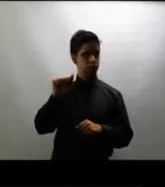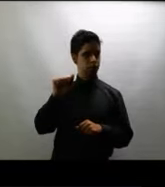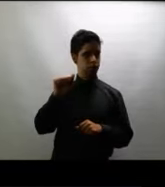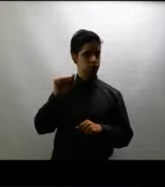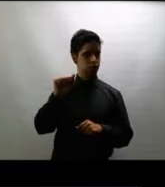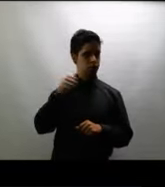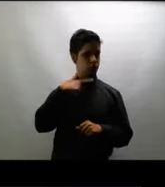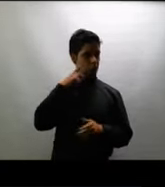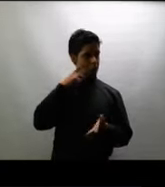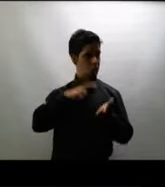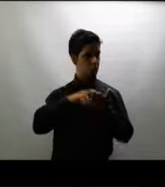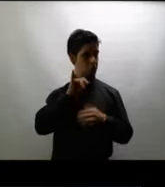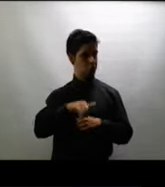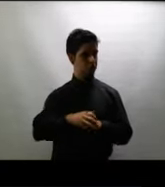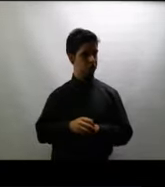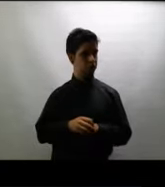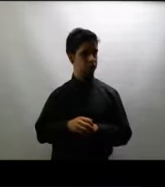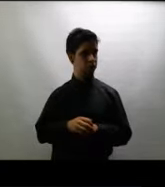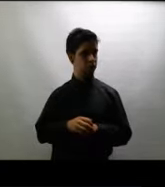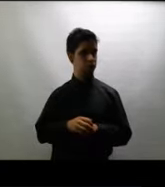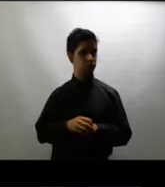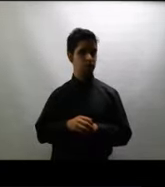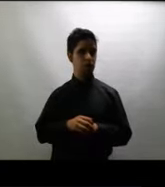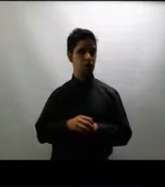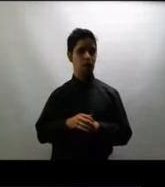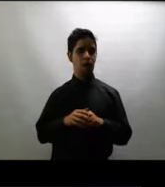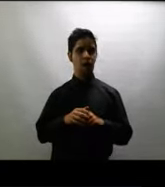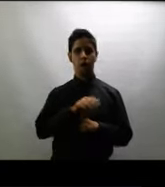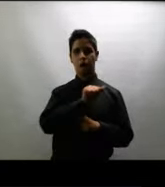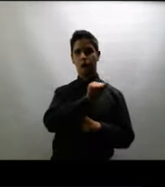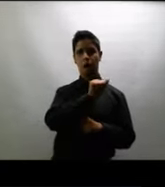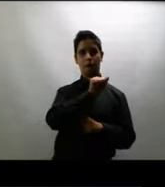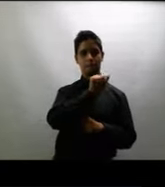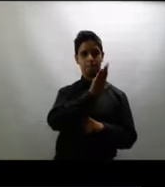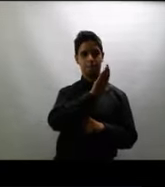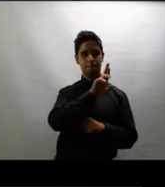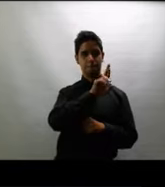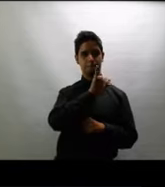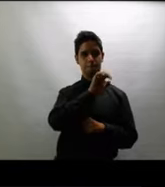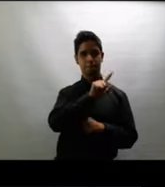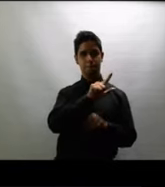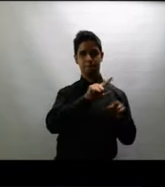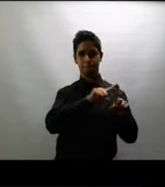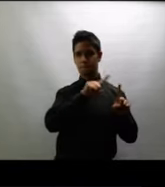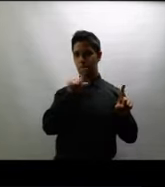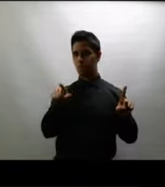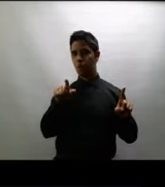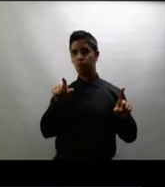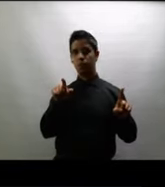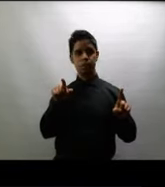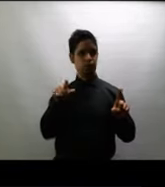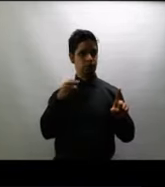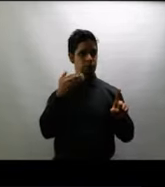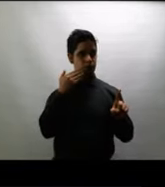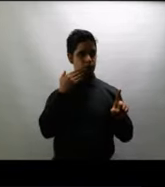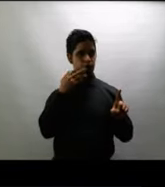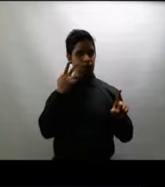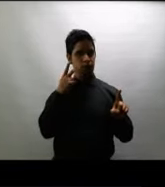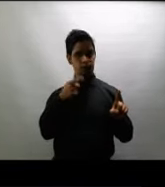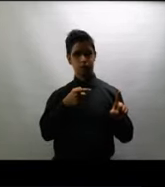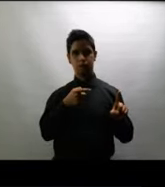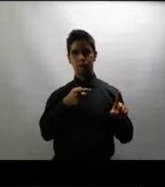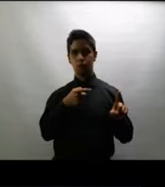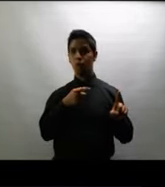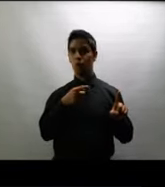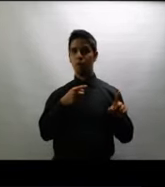Yo no me había dado cuenta de eso. Uno en abril y Uno en agosto. Uno en agosto. Okay. Uno en agosto, que fue este primero, échalo para allá para que la